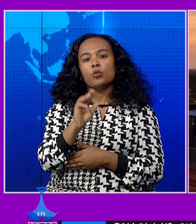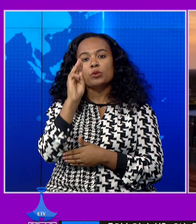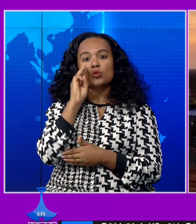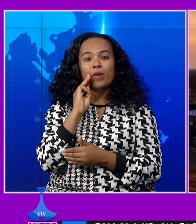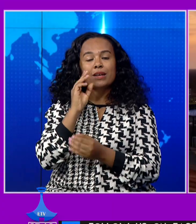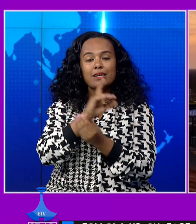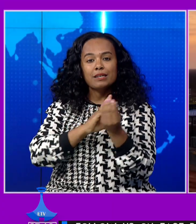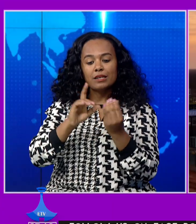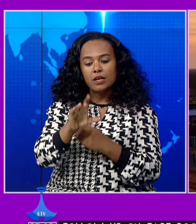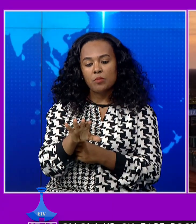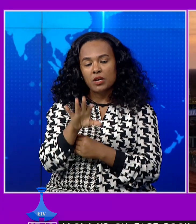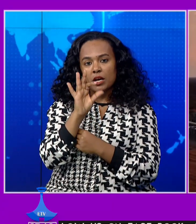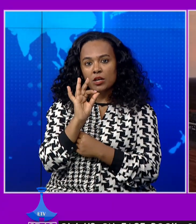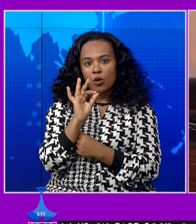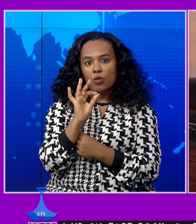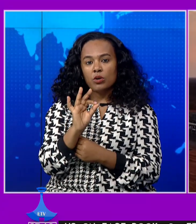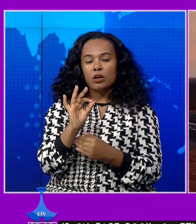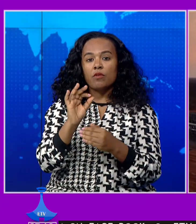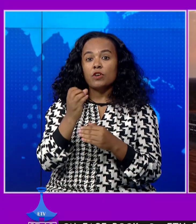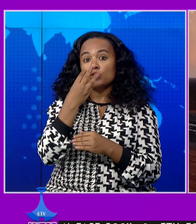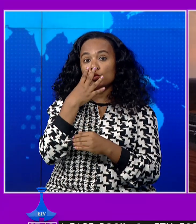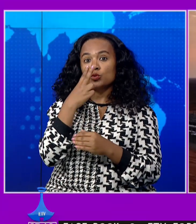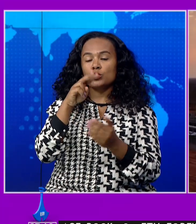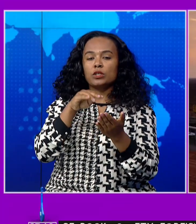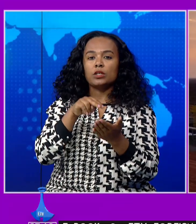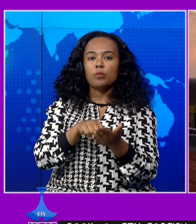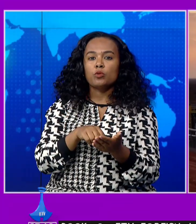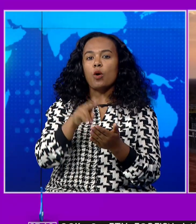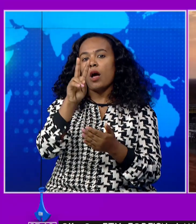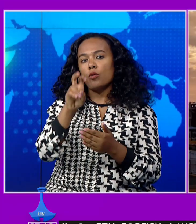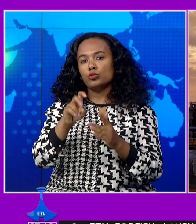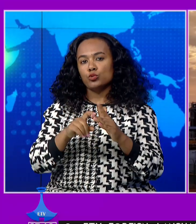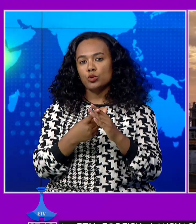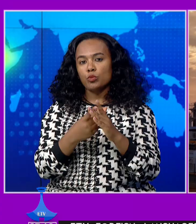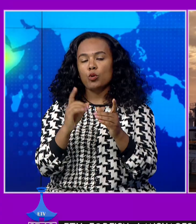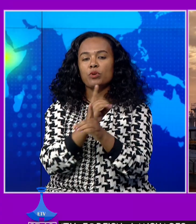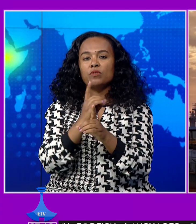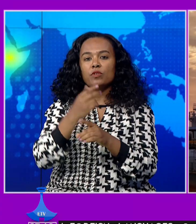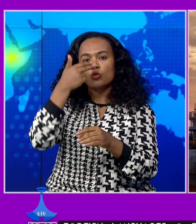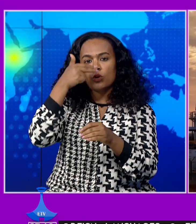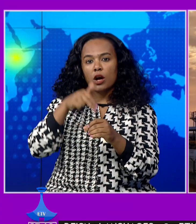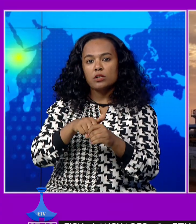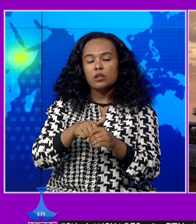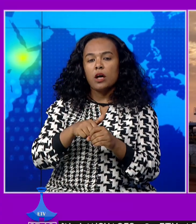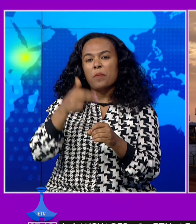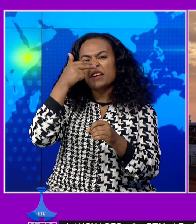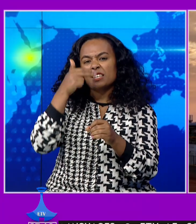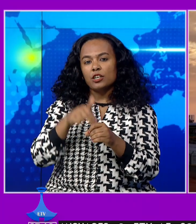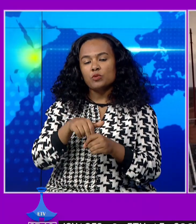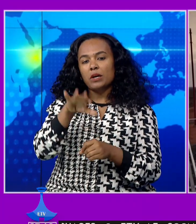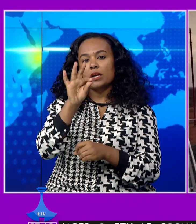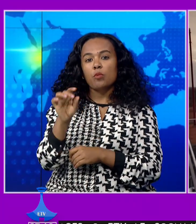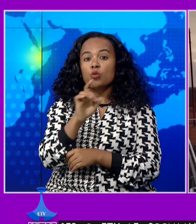ክልል የሚገኘው የኦጋዴን ሰርጥ ከፈረንጆቹ 1920ዎቹ ጀምሮ በተፈጥሮ ጋዝና በድፍድፍ ነዳጅ ሀብት መገኛ